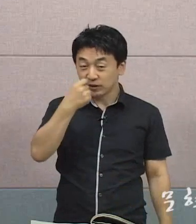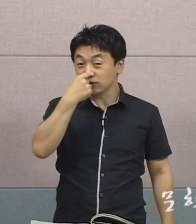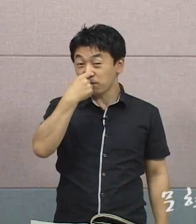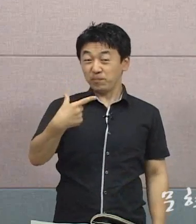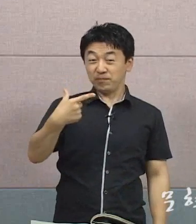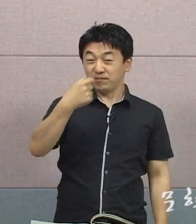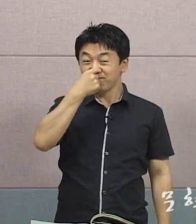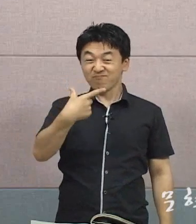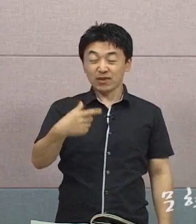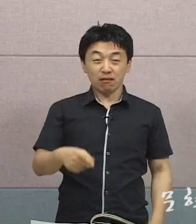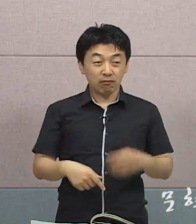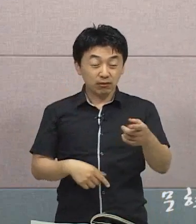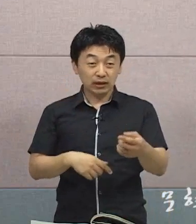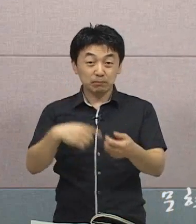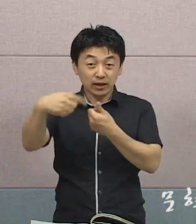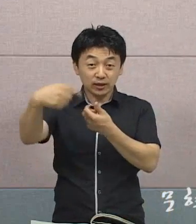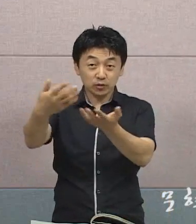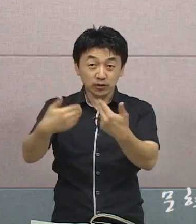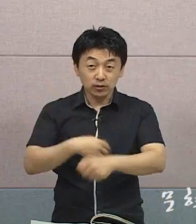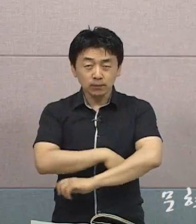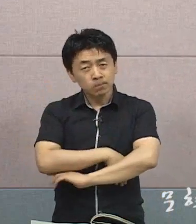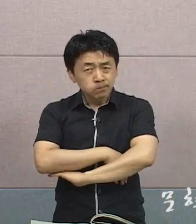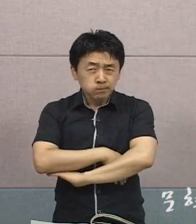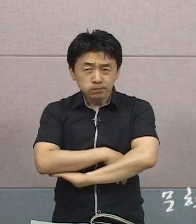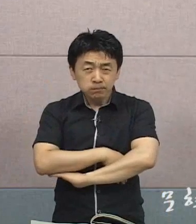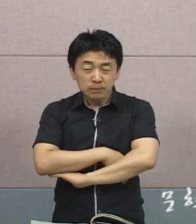그래서 막 가르쳐 줬어요. 그래서